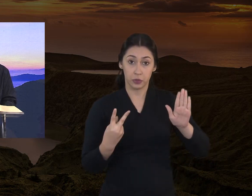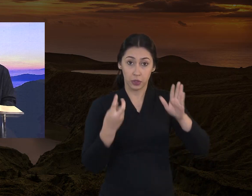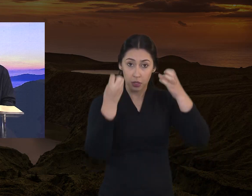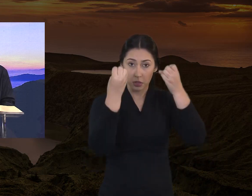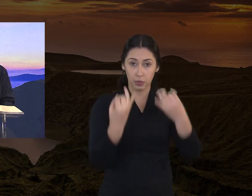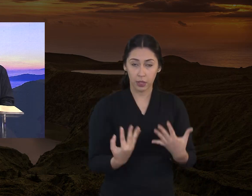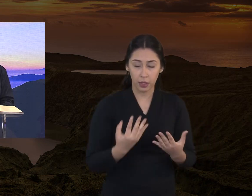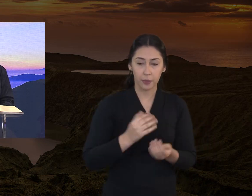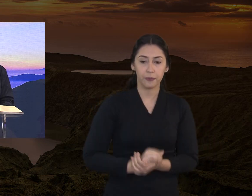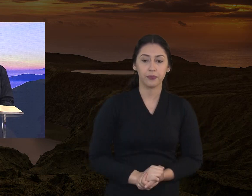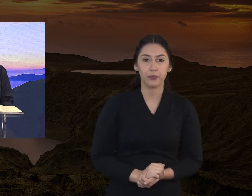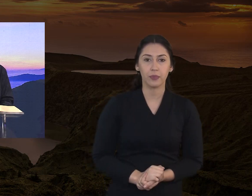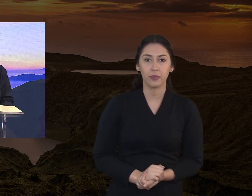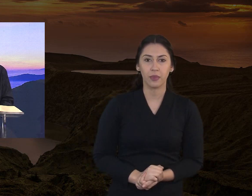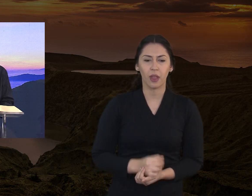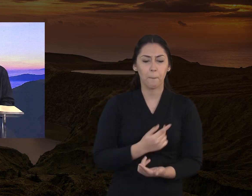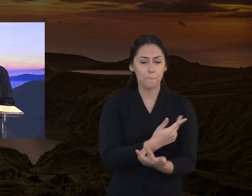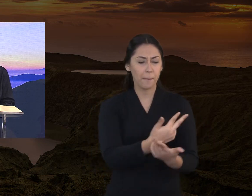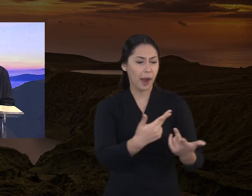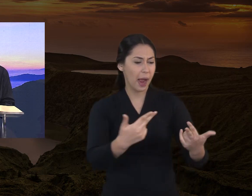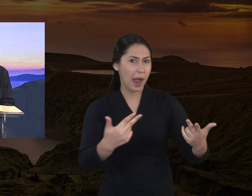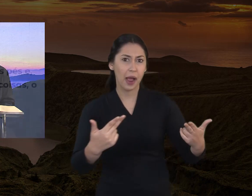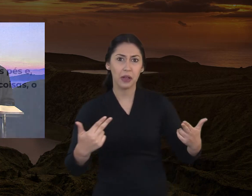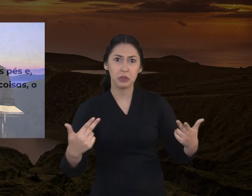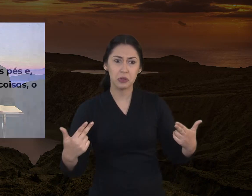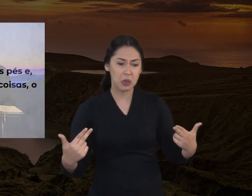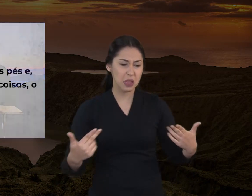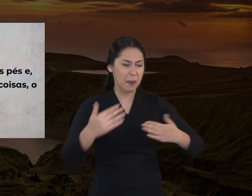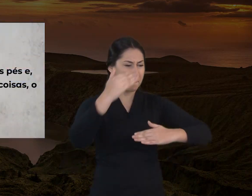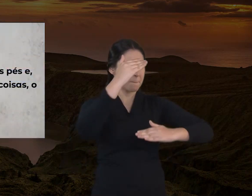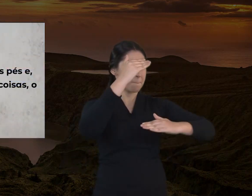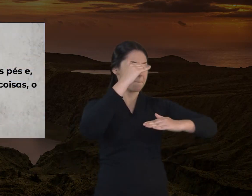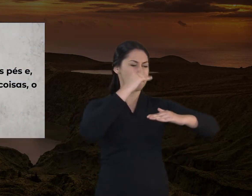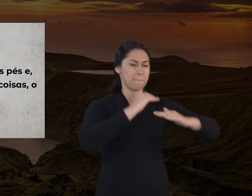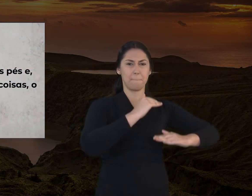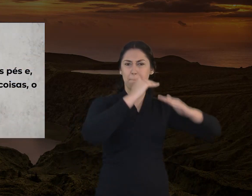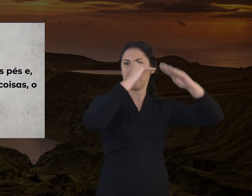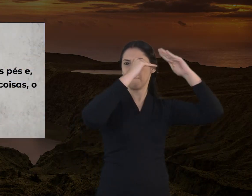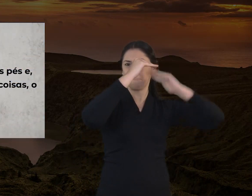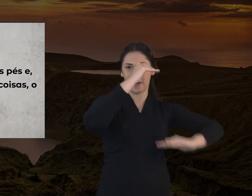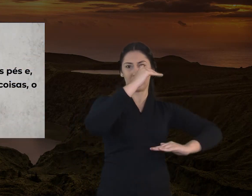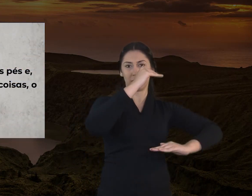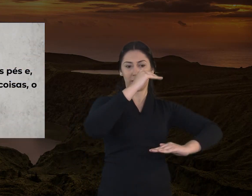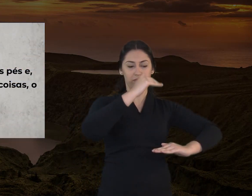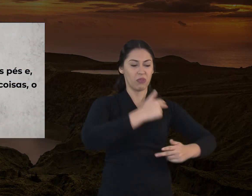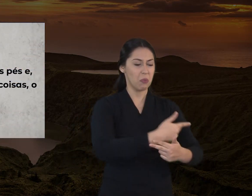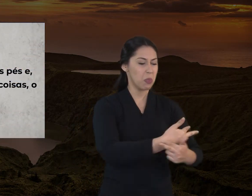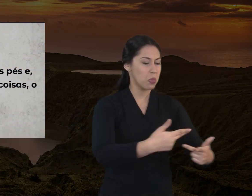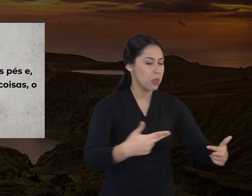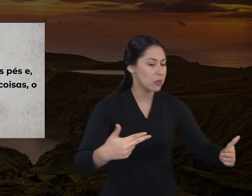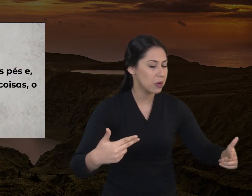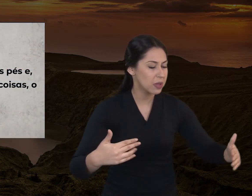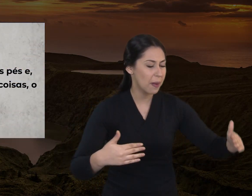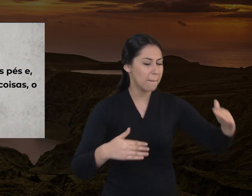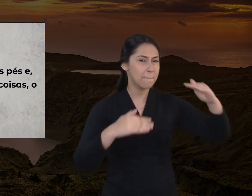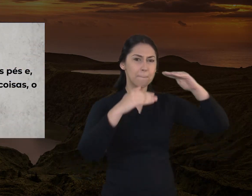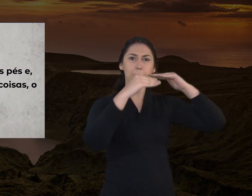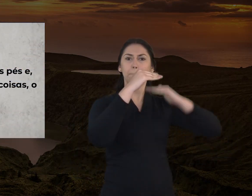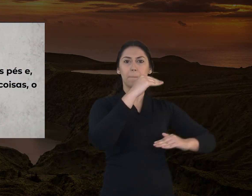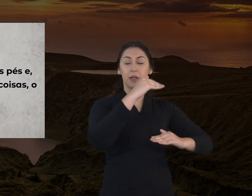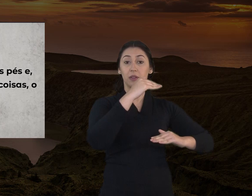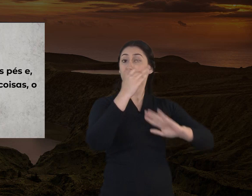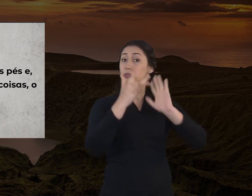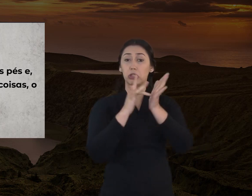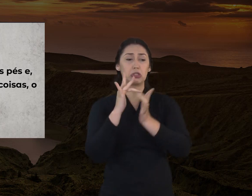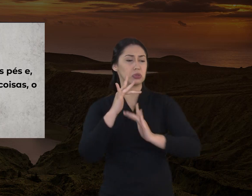pôs todas as coisas debaixo dos pés. Quer dizer, todas as coisas já estão debaixo